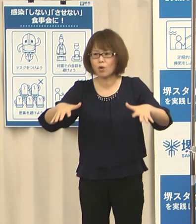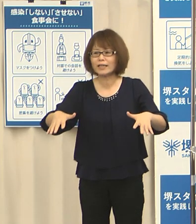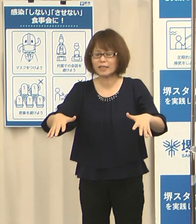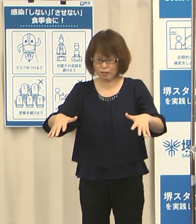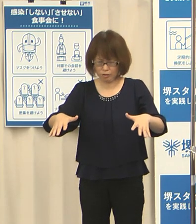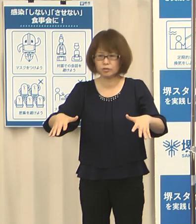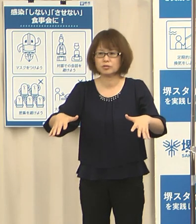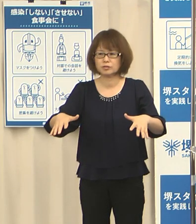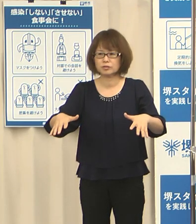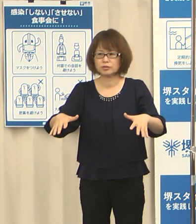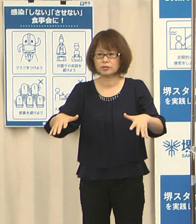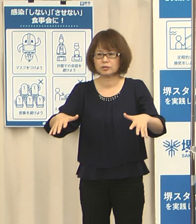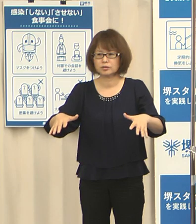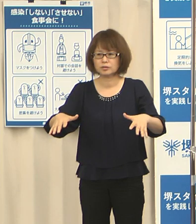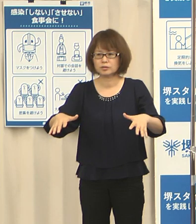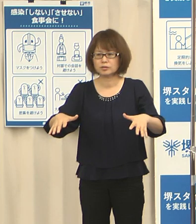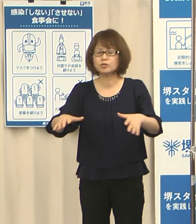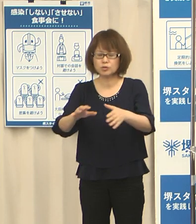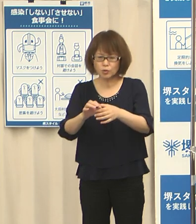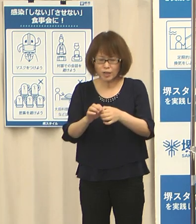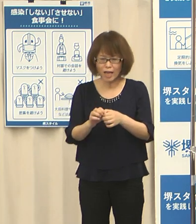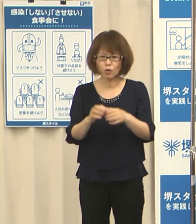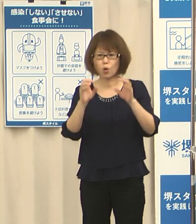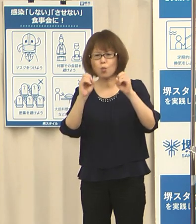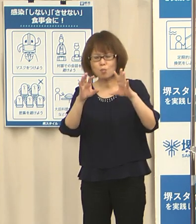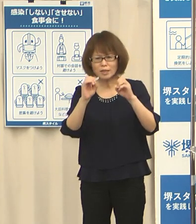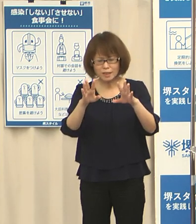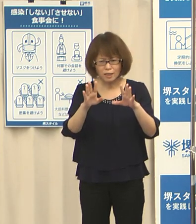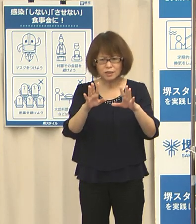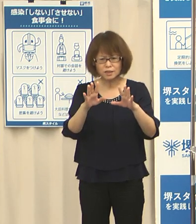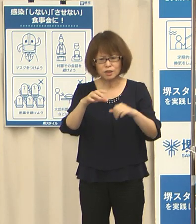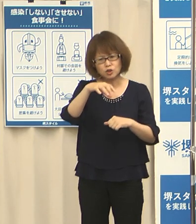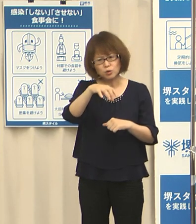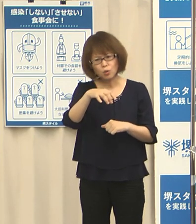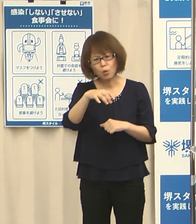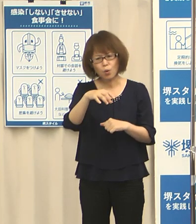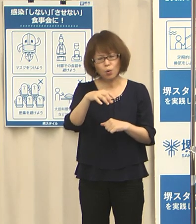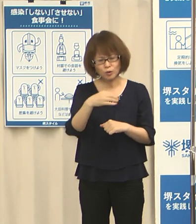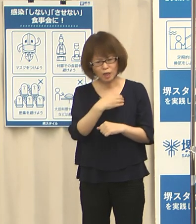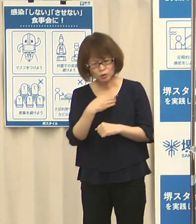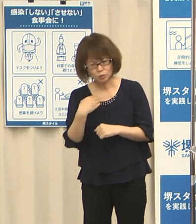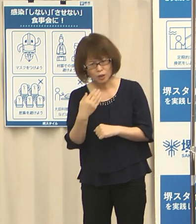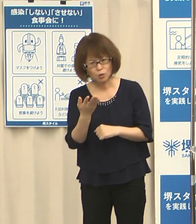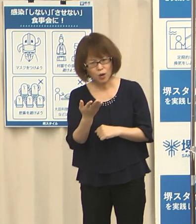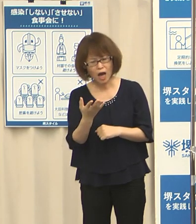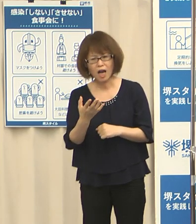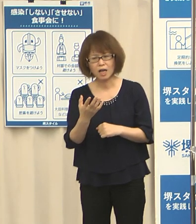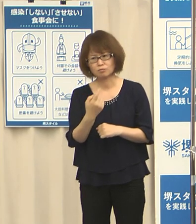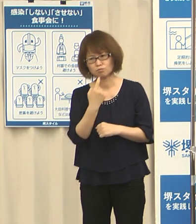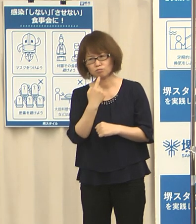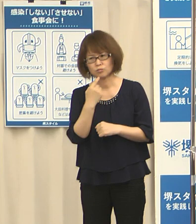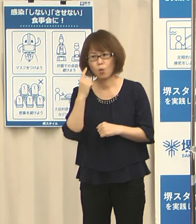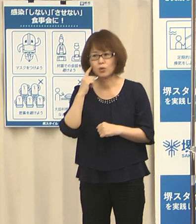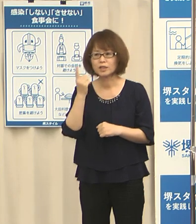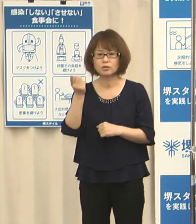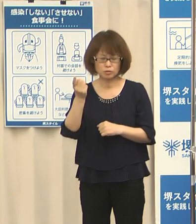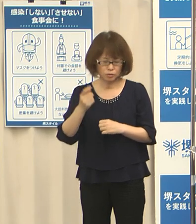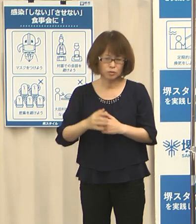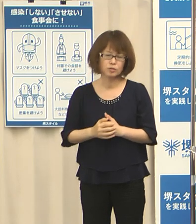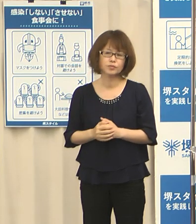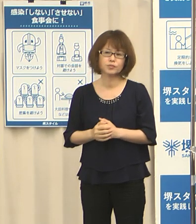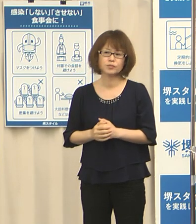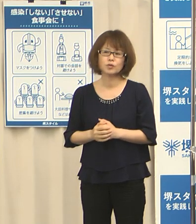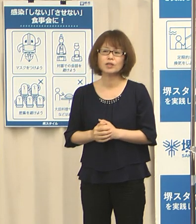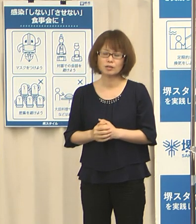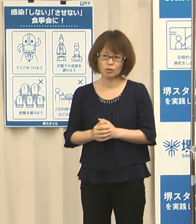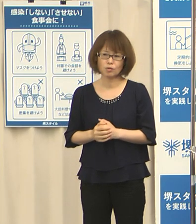セージ性がどこまでこう落とし込めているのかなというところに若干のこう疑問があるのかなと思っているんですけれども、そうなるとこの堺